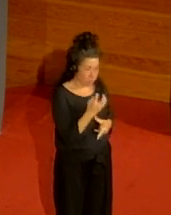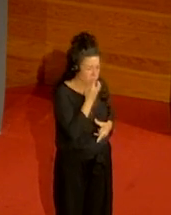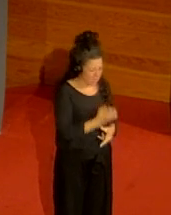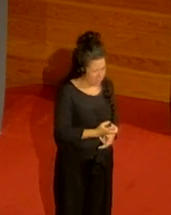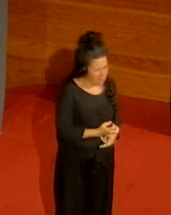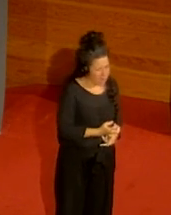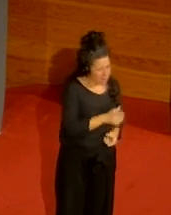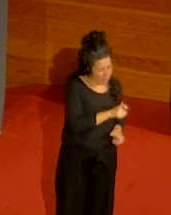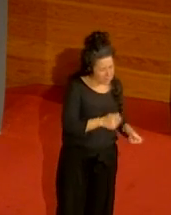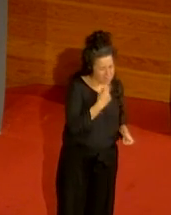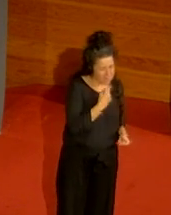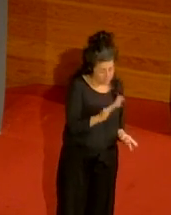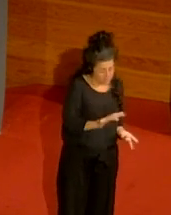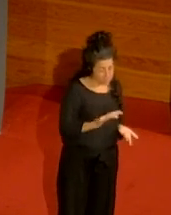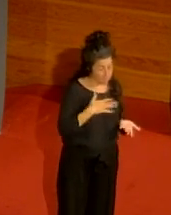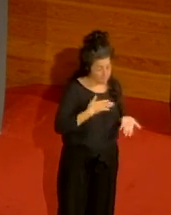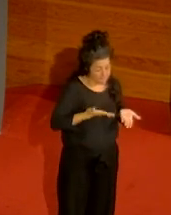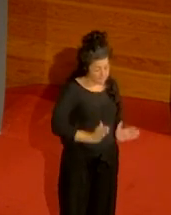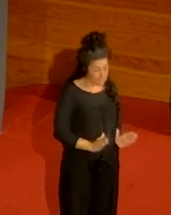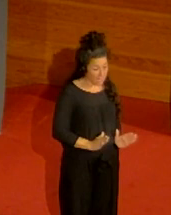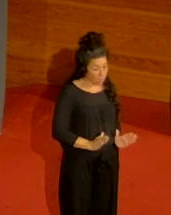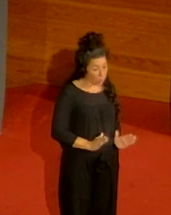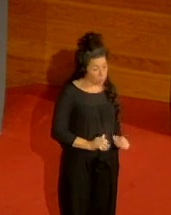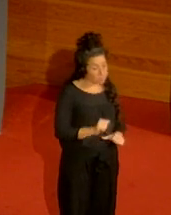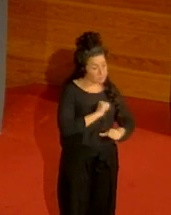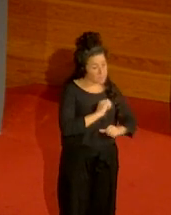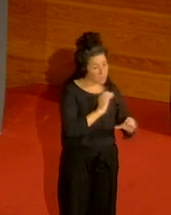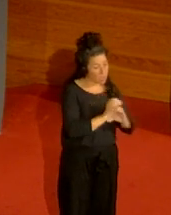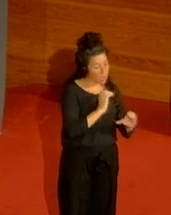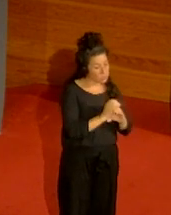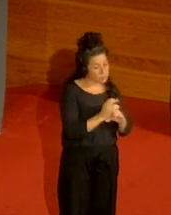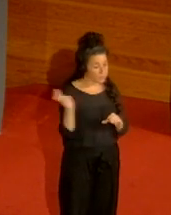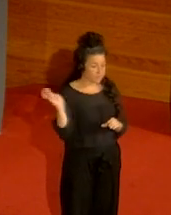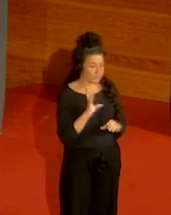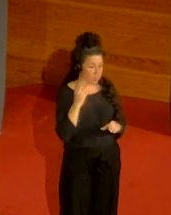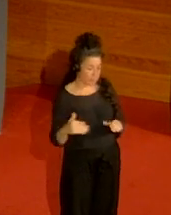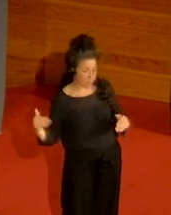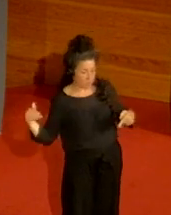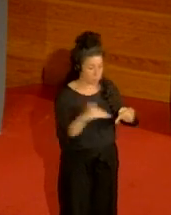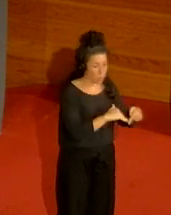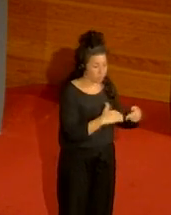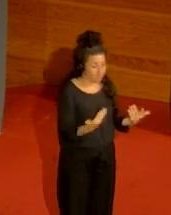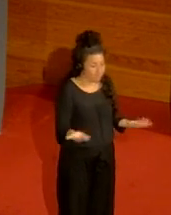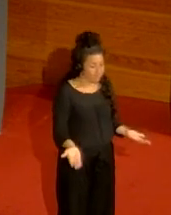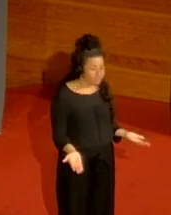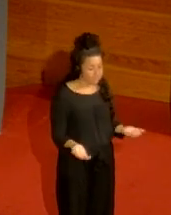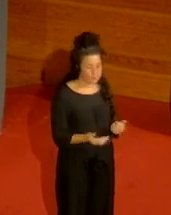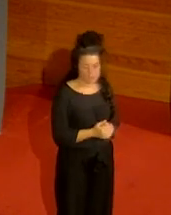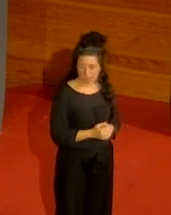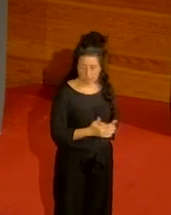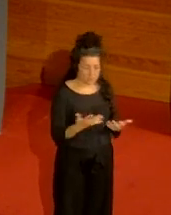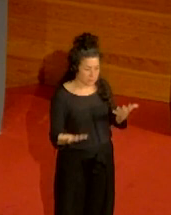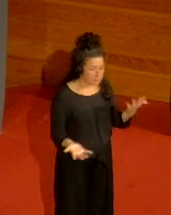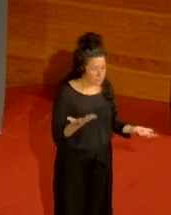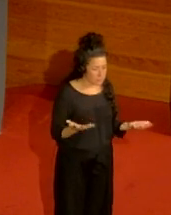Es que mi hijo estaba esperando la para el autobús y viene un palestino y le atropelló Entonces cómo cómo